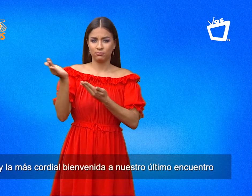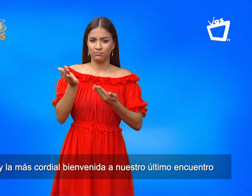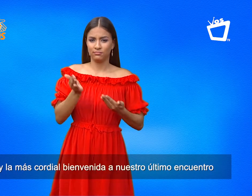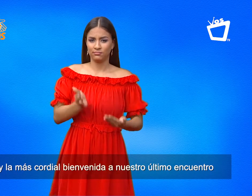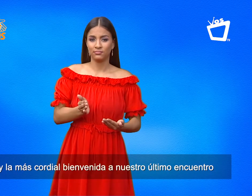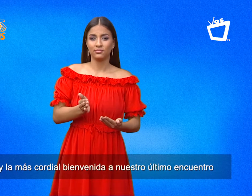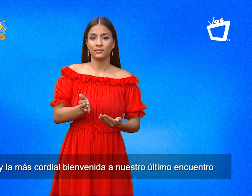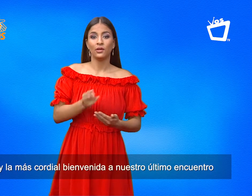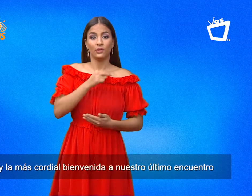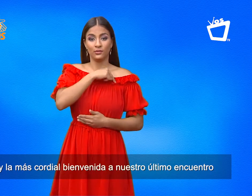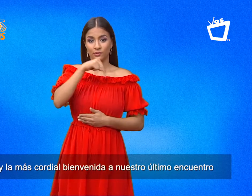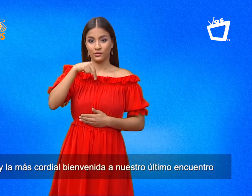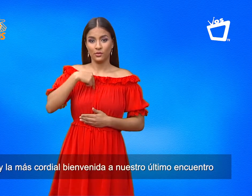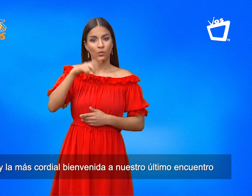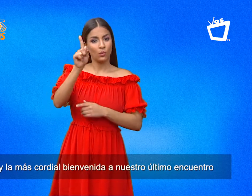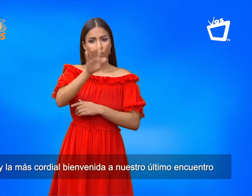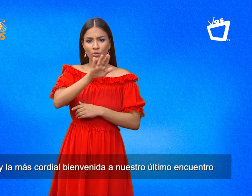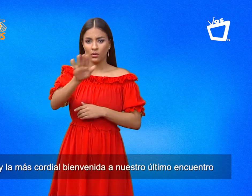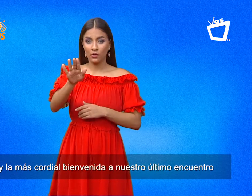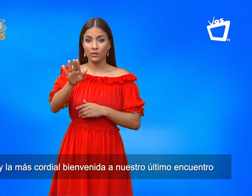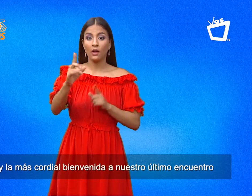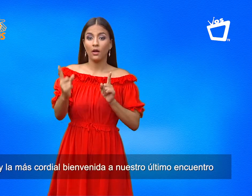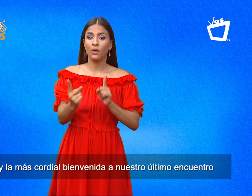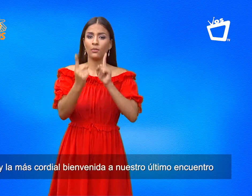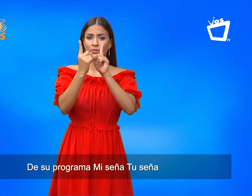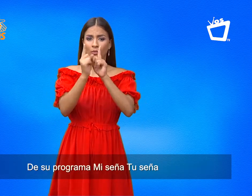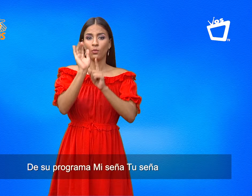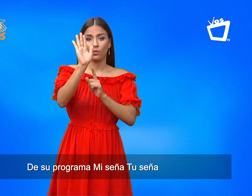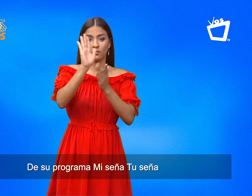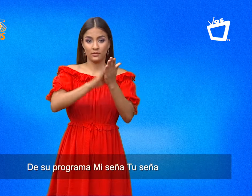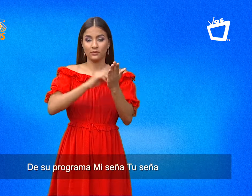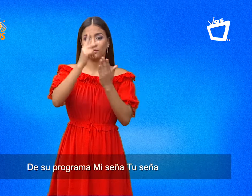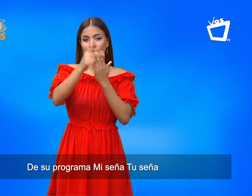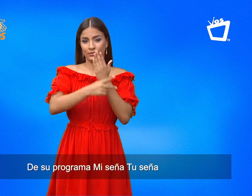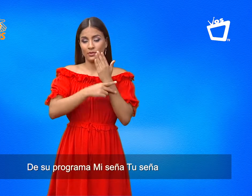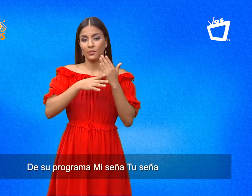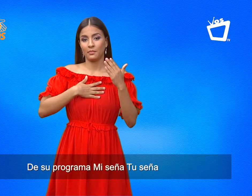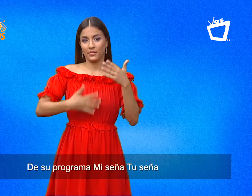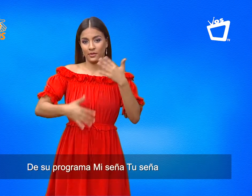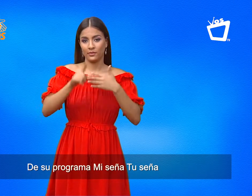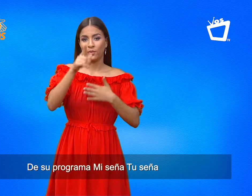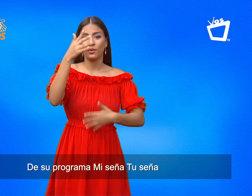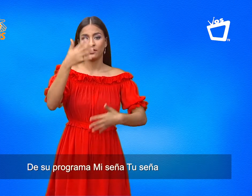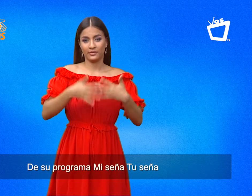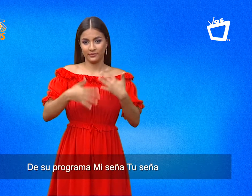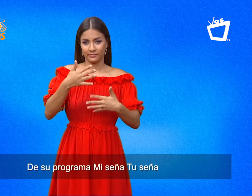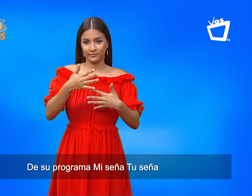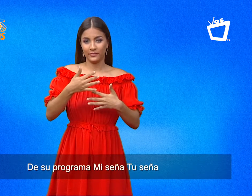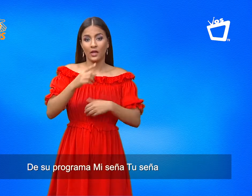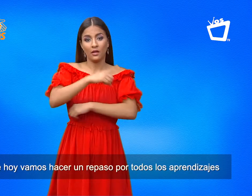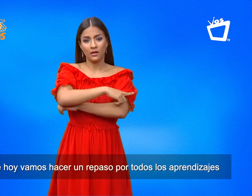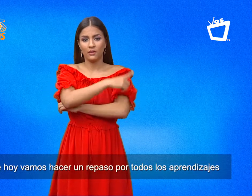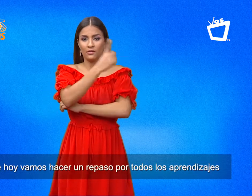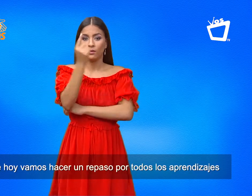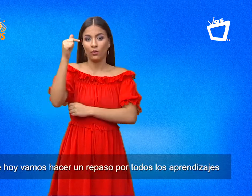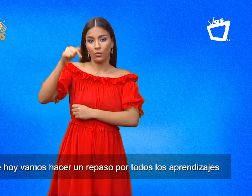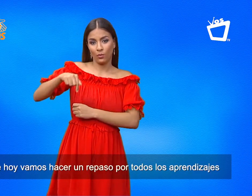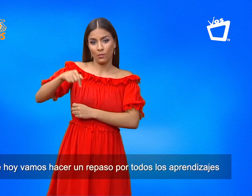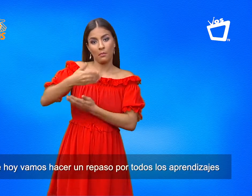estoy la más cordial bienvenida a nuestro último encuentro en su programa mi señor tu seña el día de hoy vamos